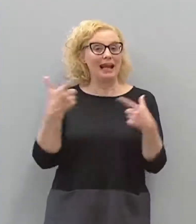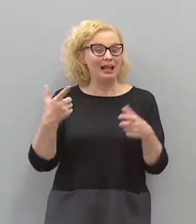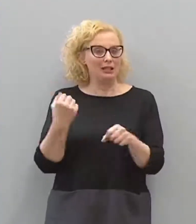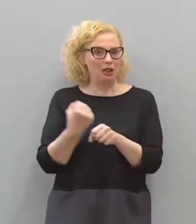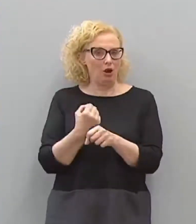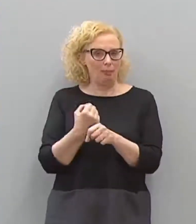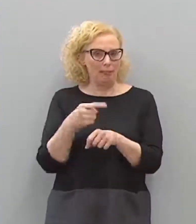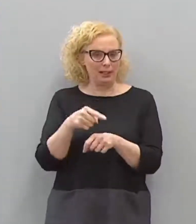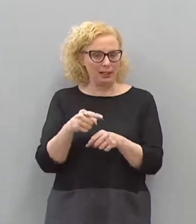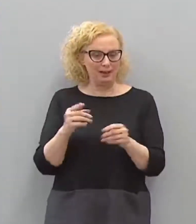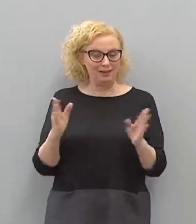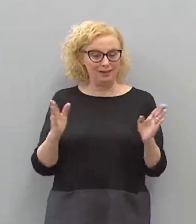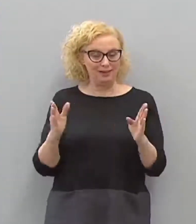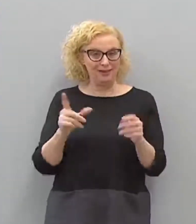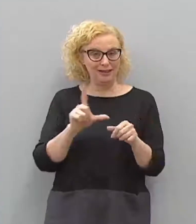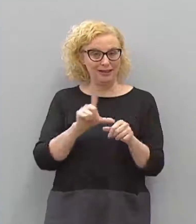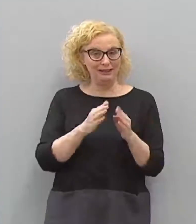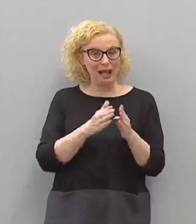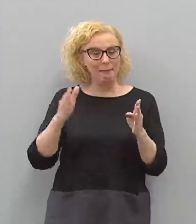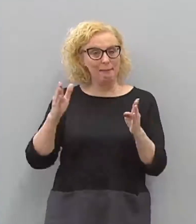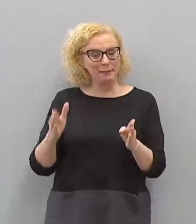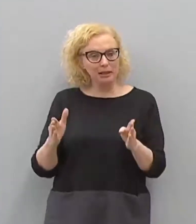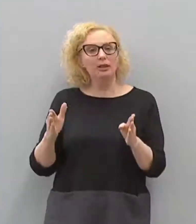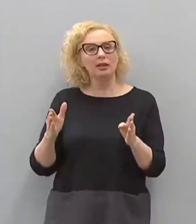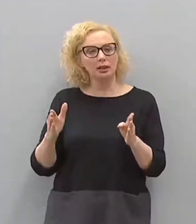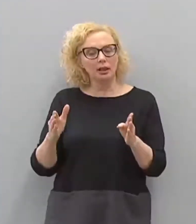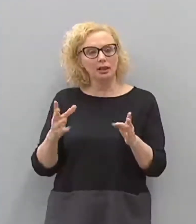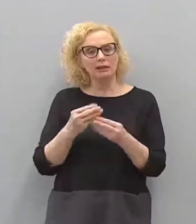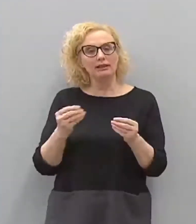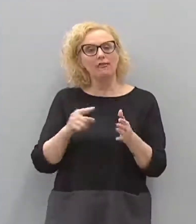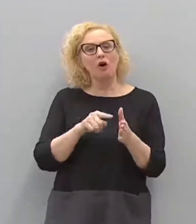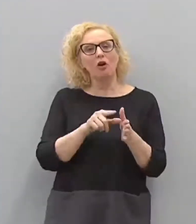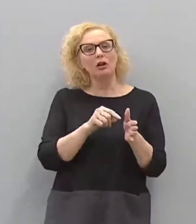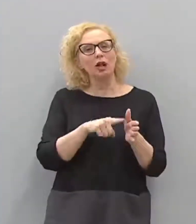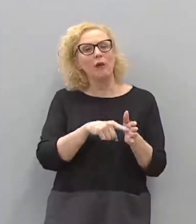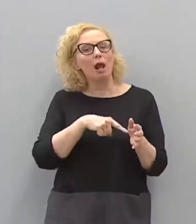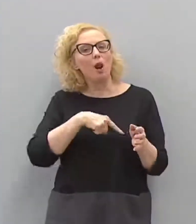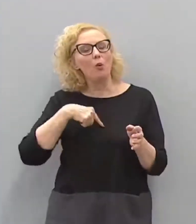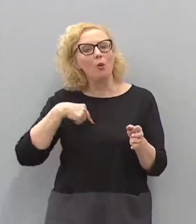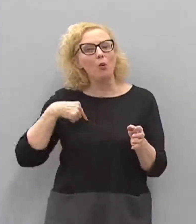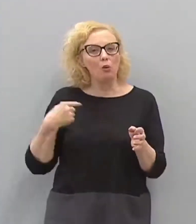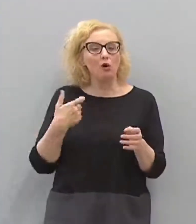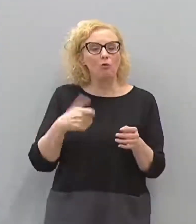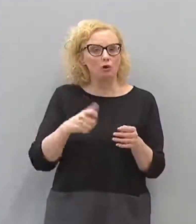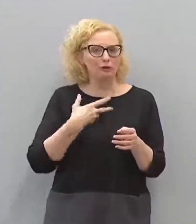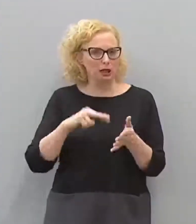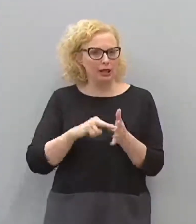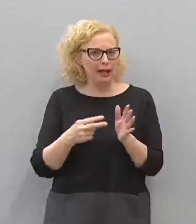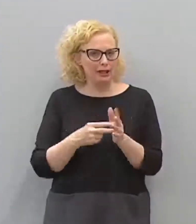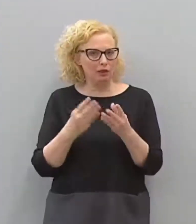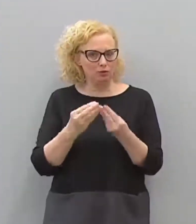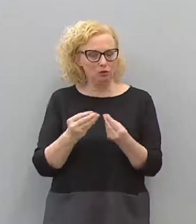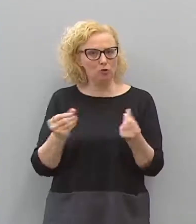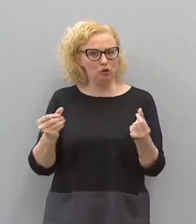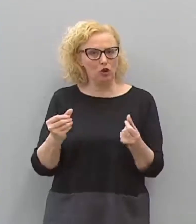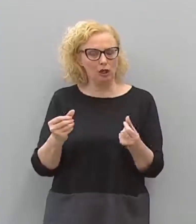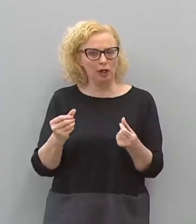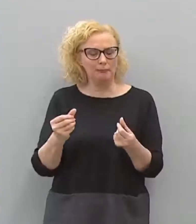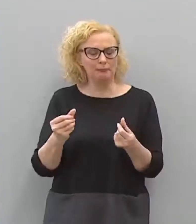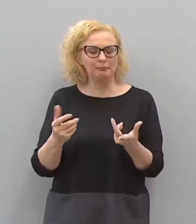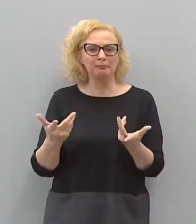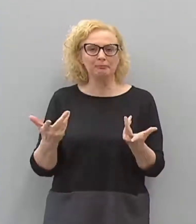tempi per arrivare all'appalto sono sono lunghi anche per questioni tecniche e difficile da risolvere quindi non è un problema finanziario